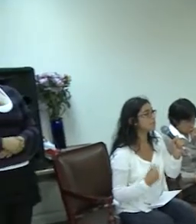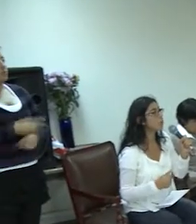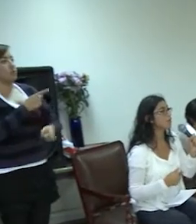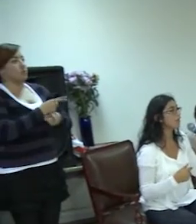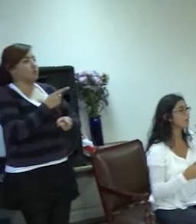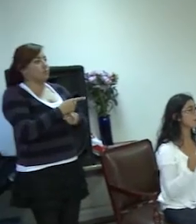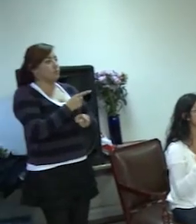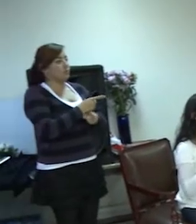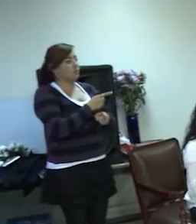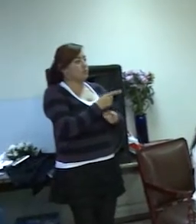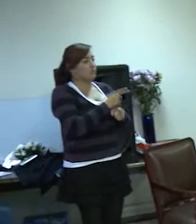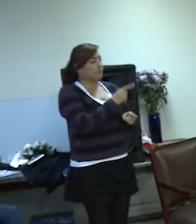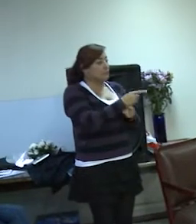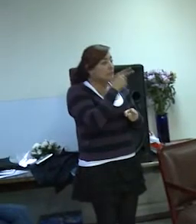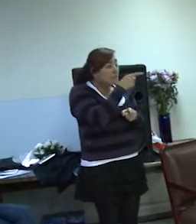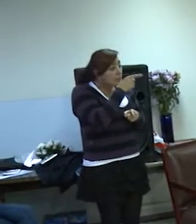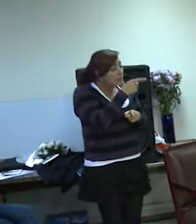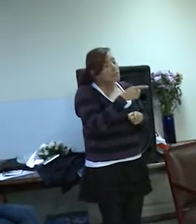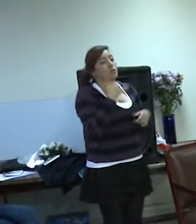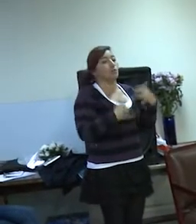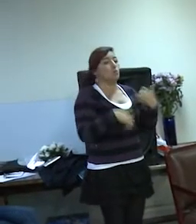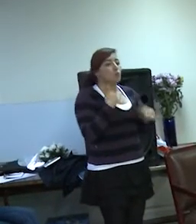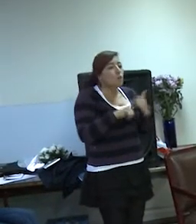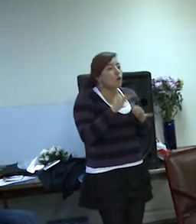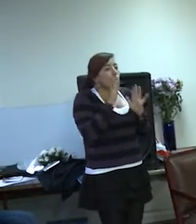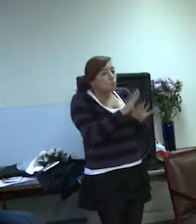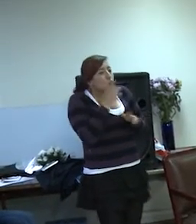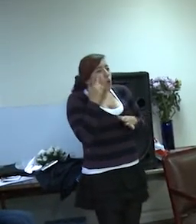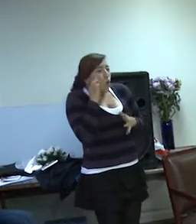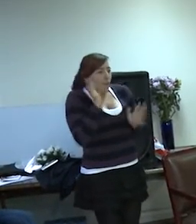ese ha sido el juego y la lógica que hemos estado